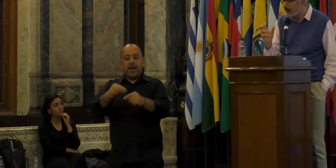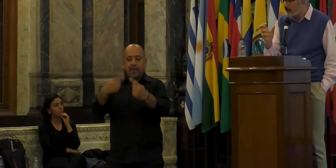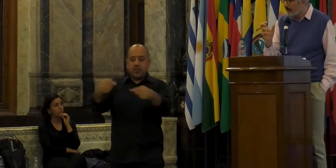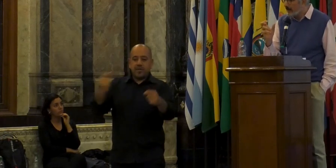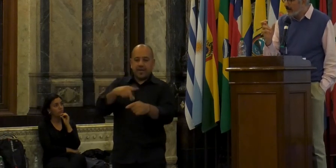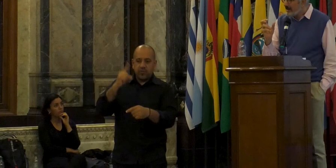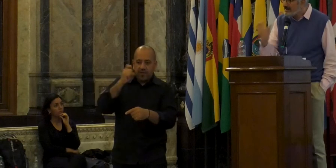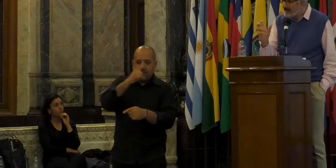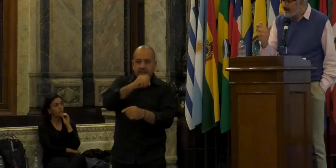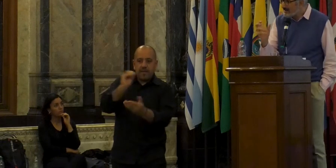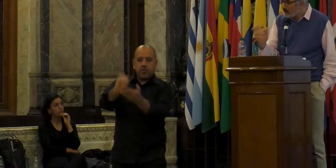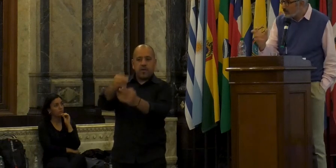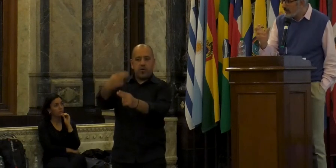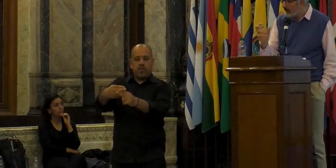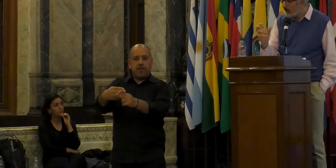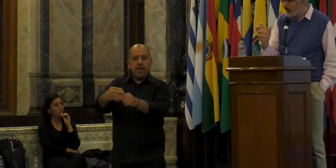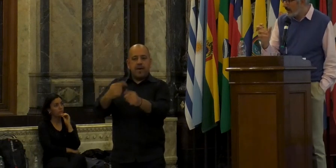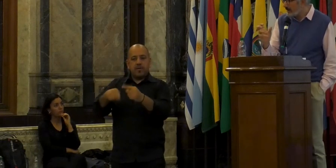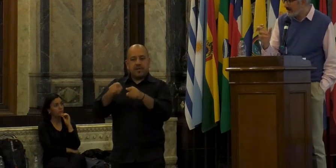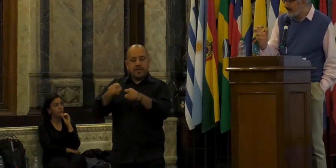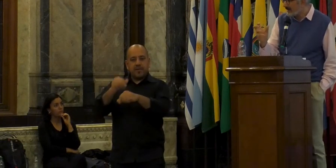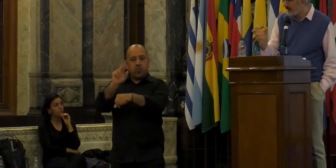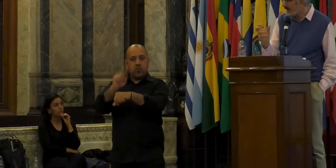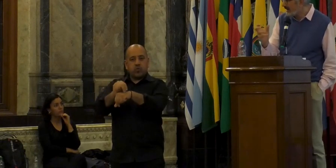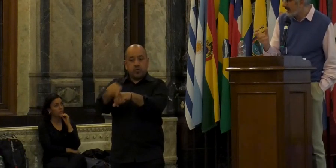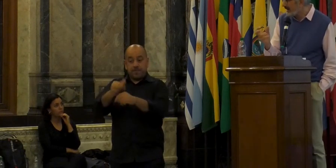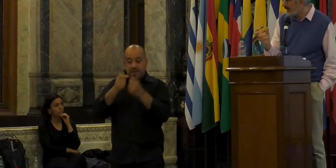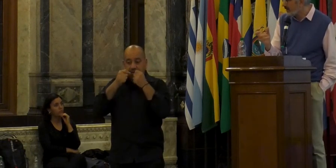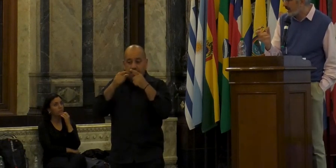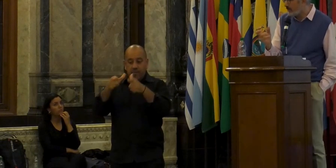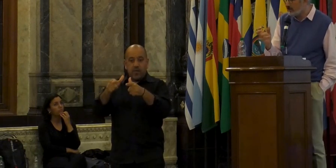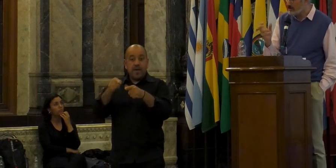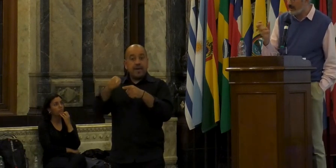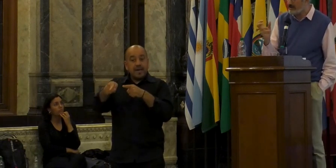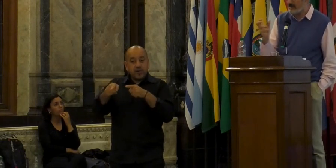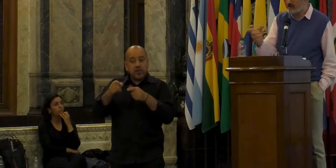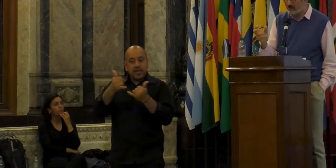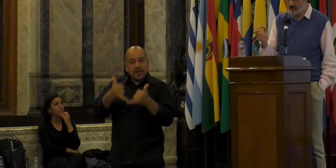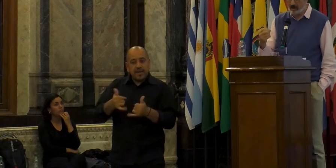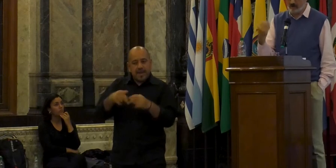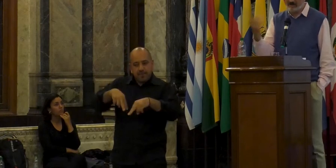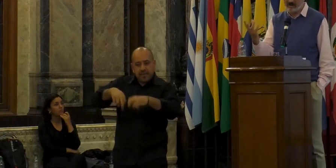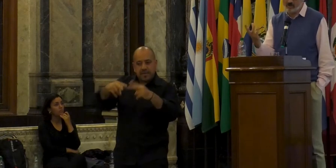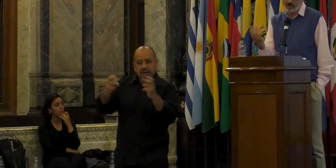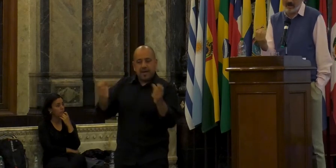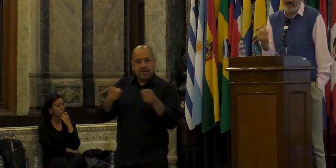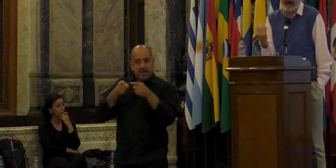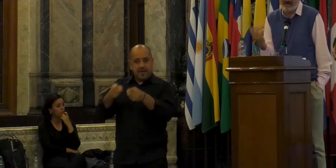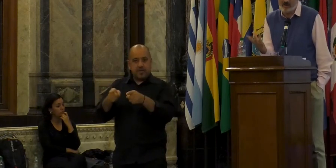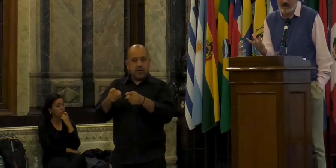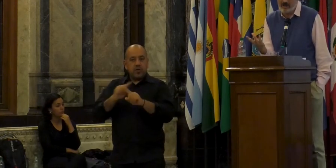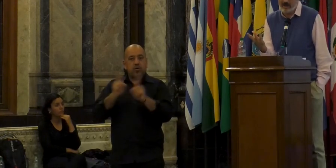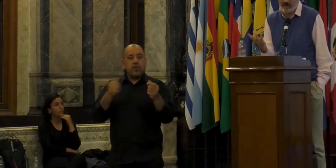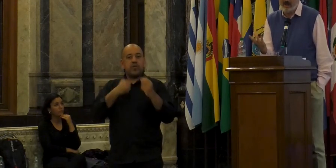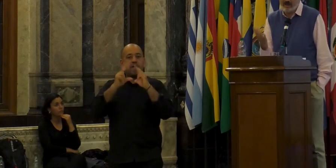nombrar. Y ese uso del lenguaje es tras el que tiene que ir el etnógrafo. No es lo que está dicho, sino lo que no está dicho o lo que apenas